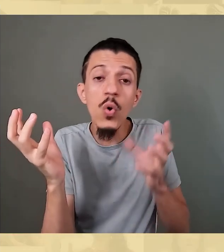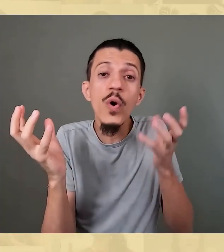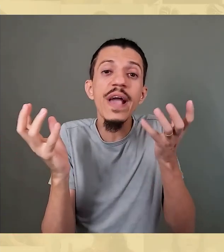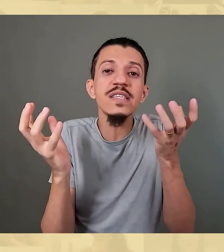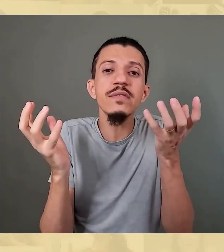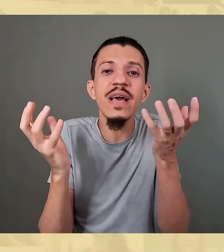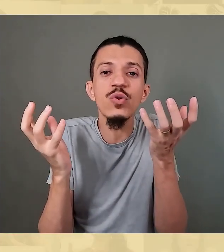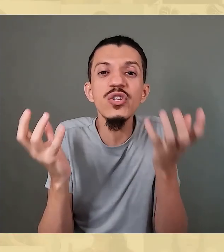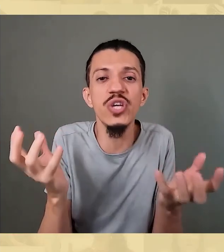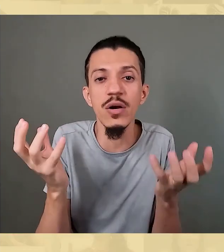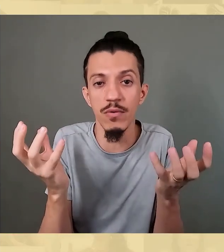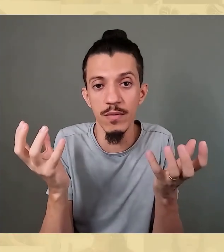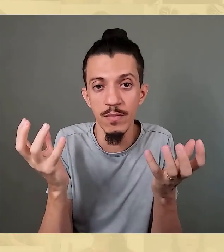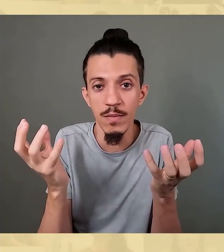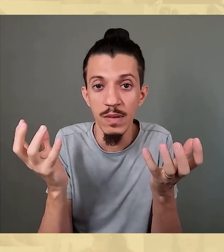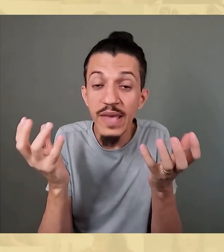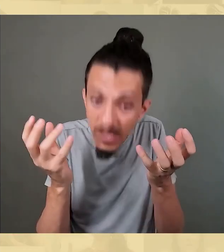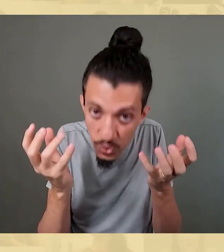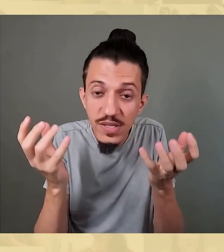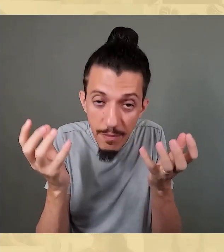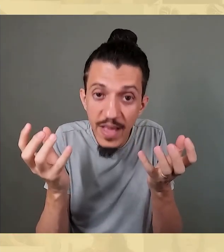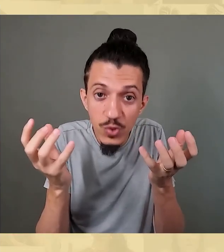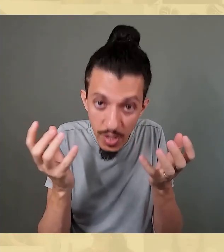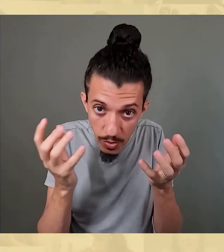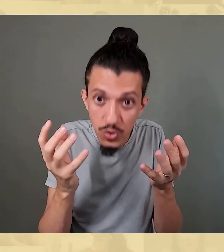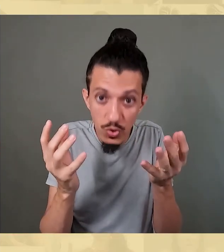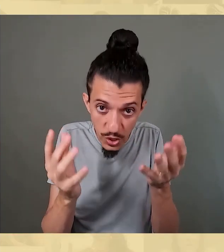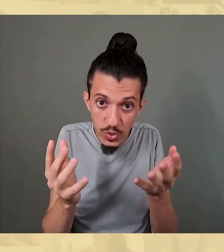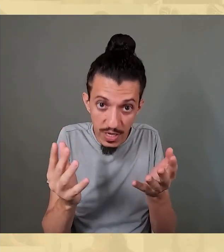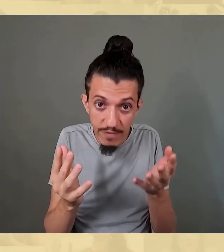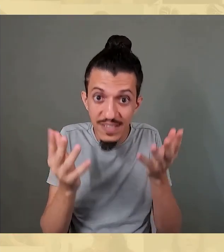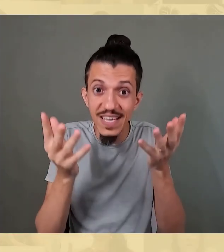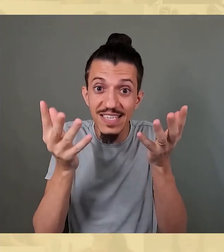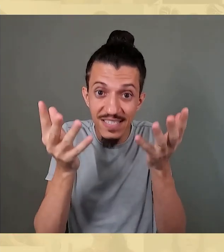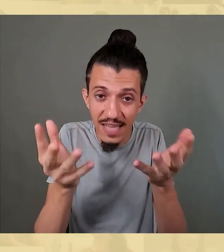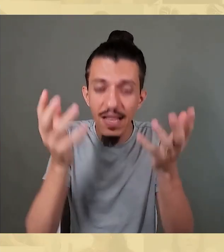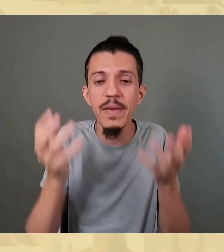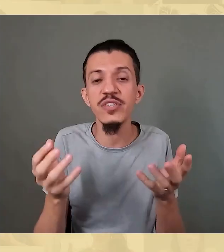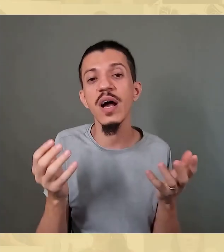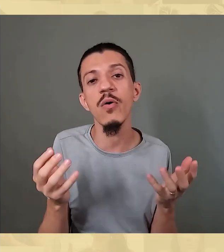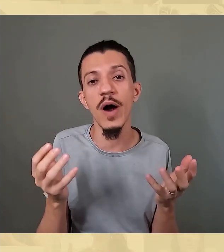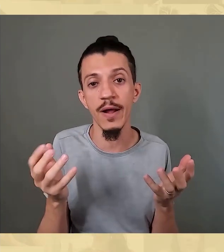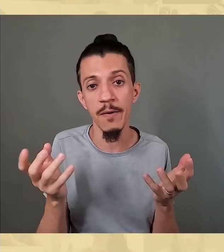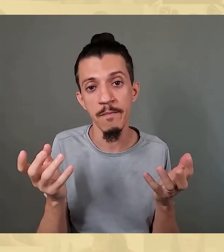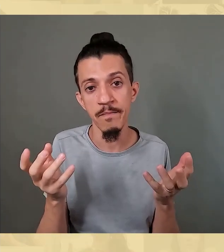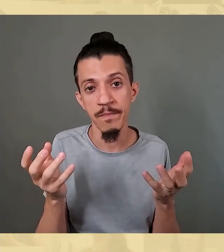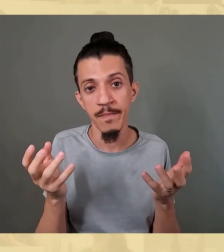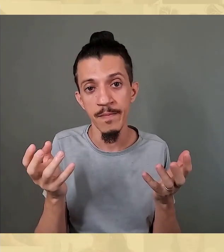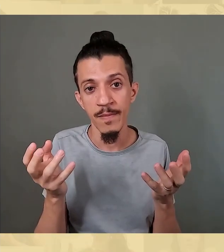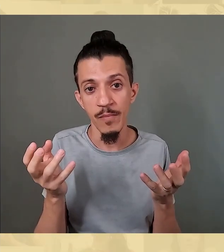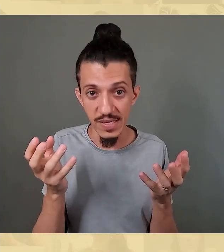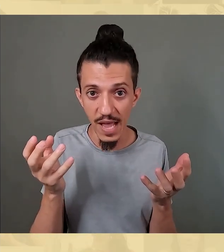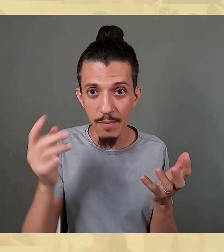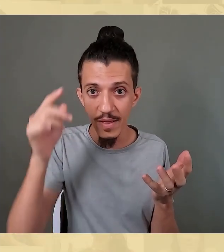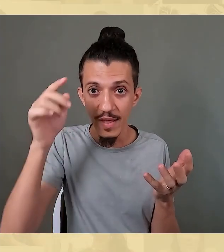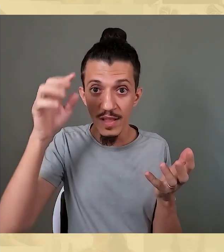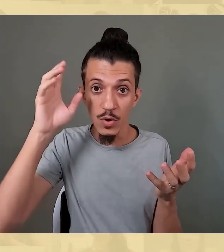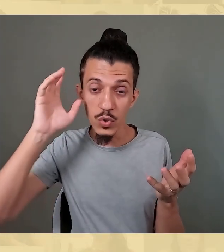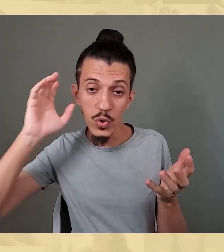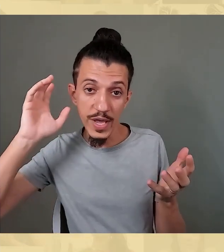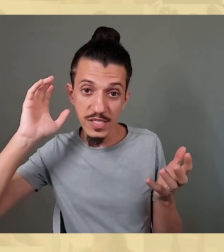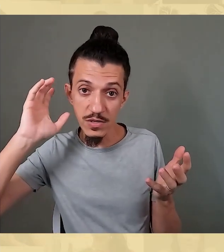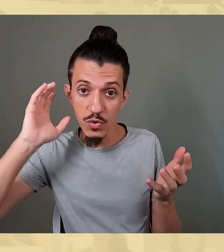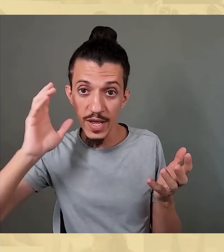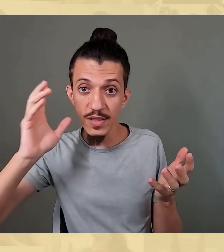com o conhecimento antigo, que é justamente o que eu estou te ajudando a fazer exatamente agora. Percebe? Então,